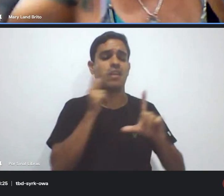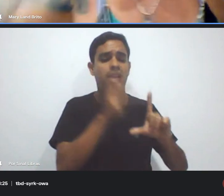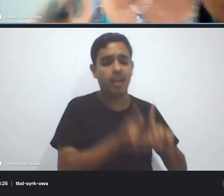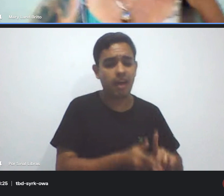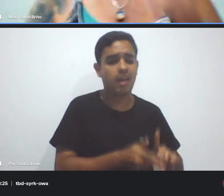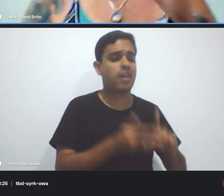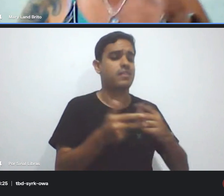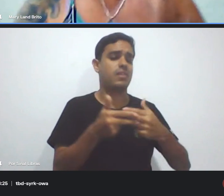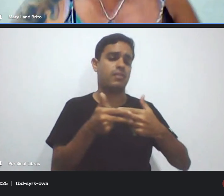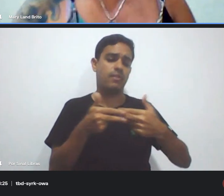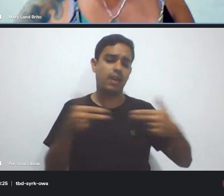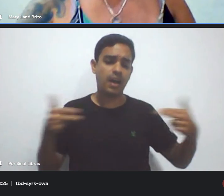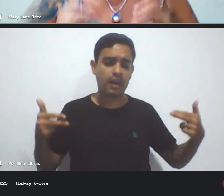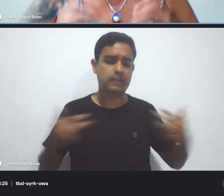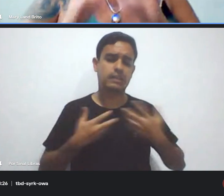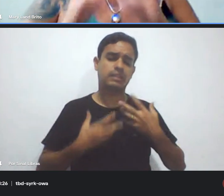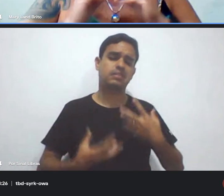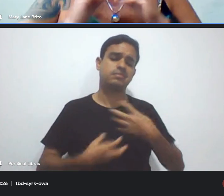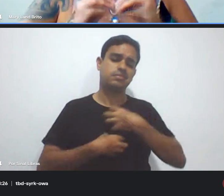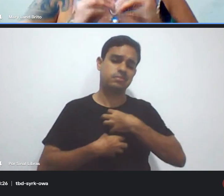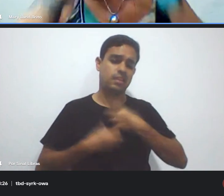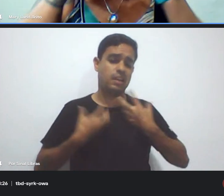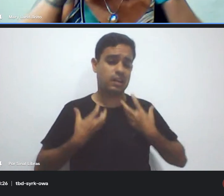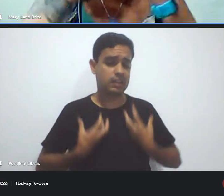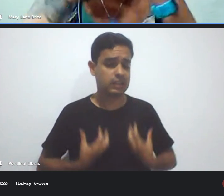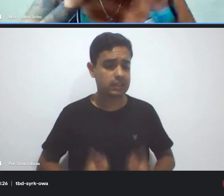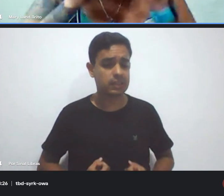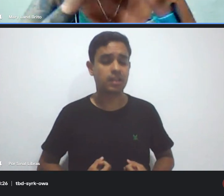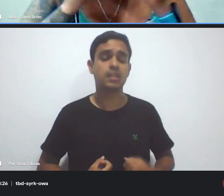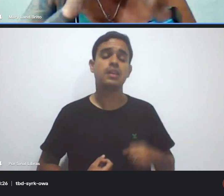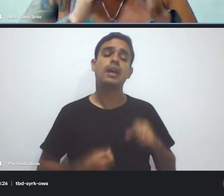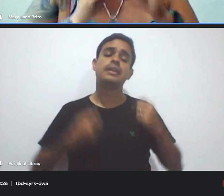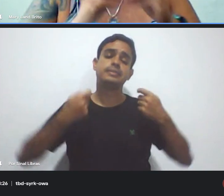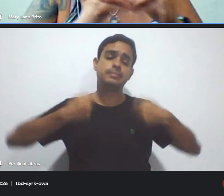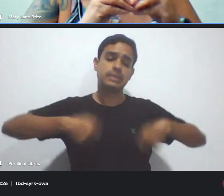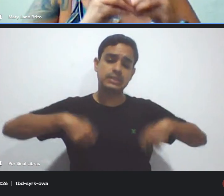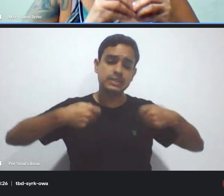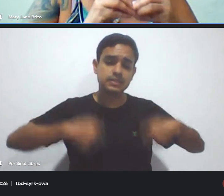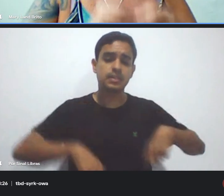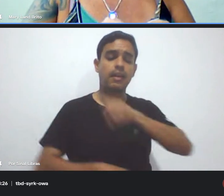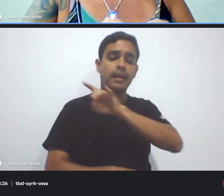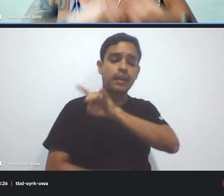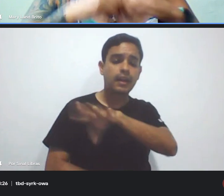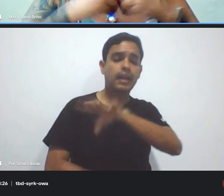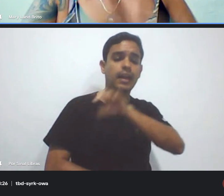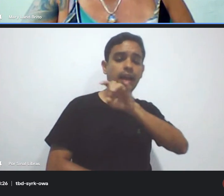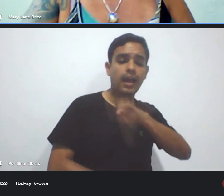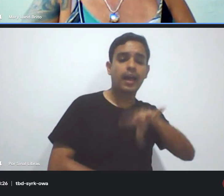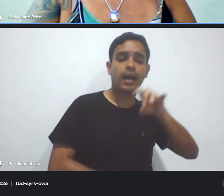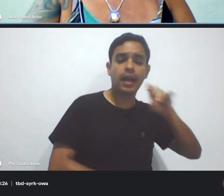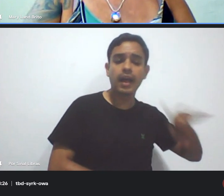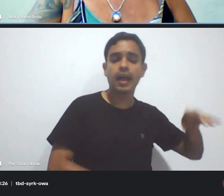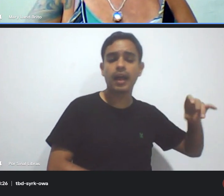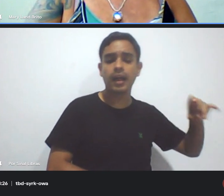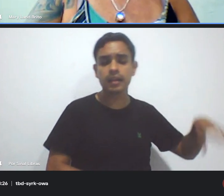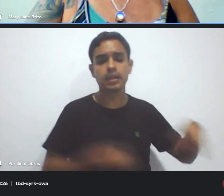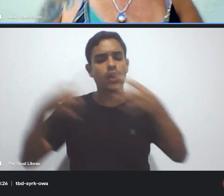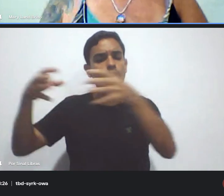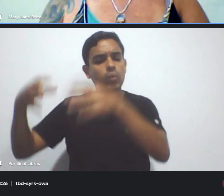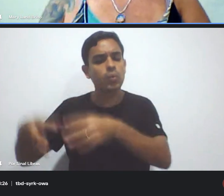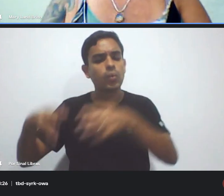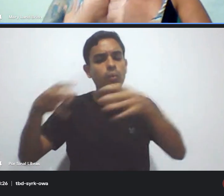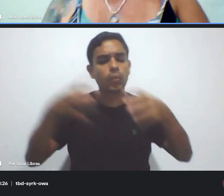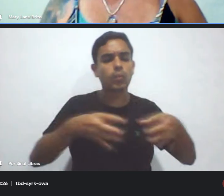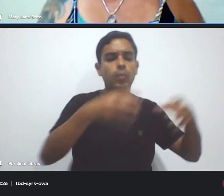tudo? Mas a gente sabe que se a gente não parar e escutar cada grupo, especificamente, ter esse momento, a gente vai